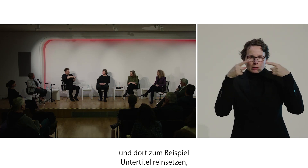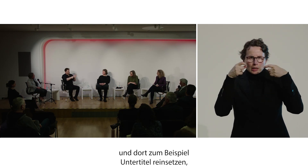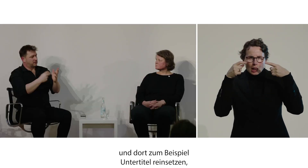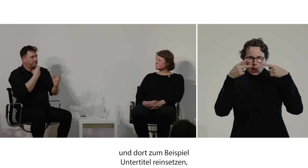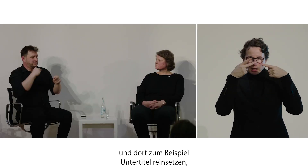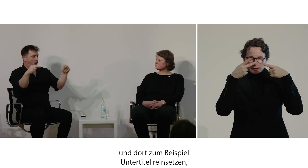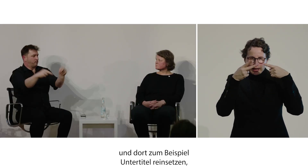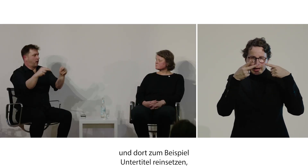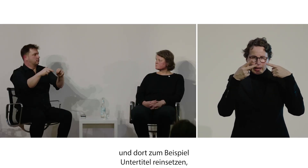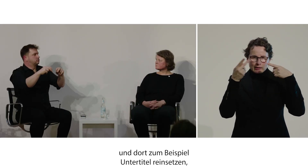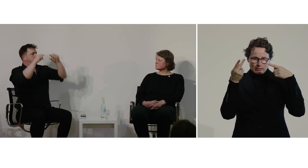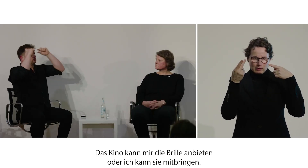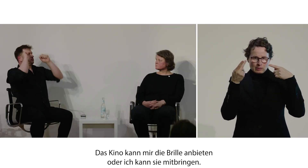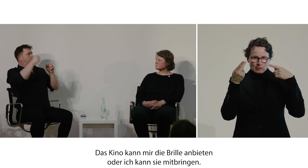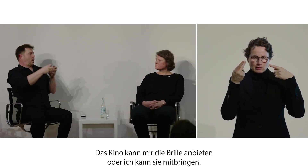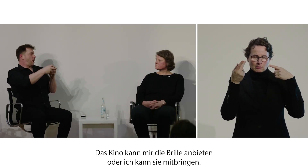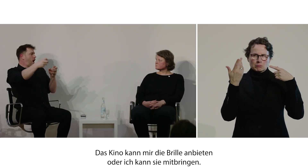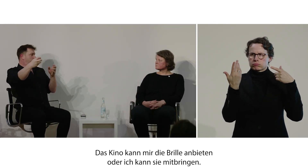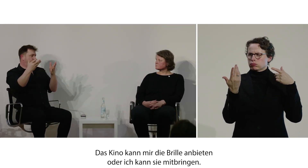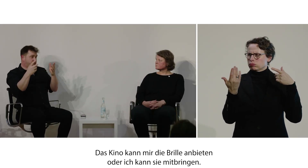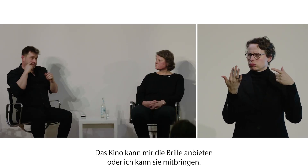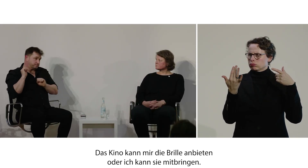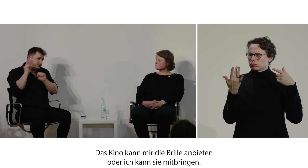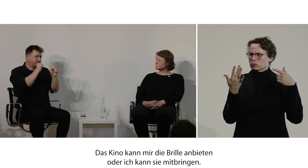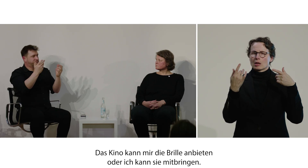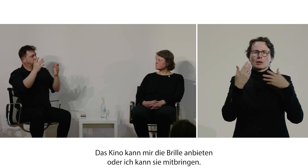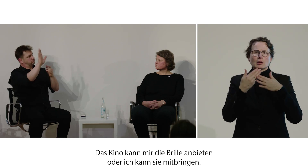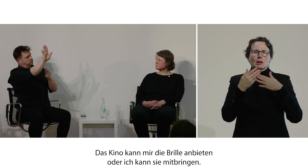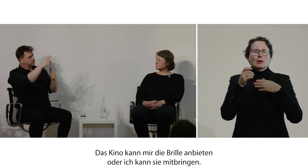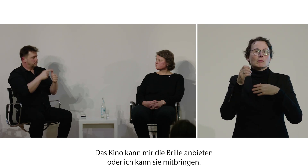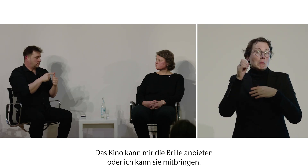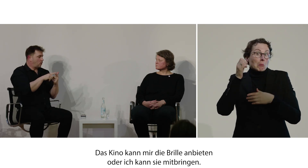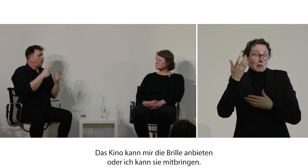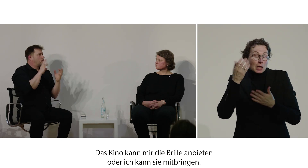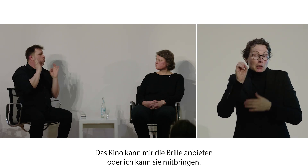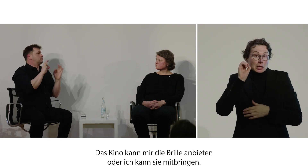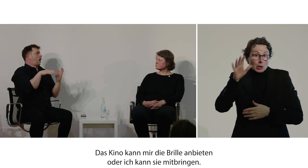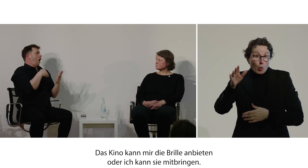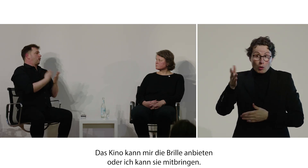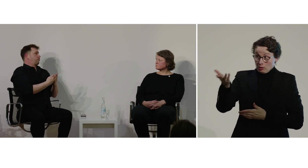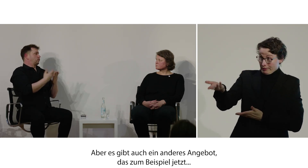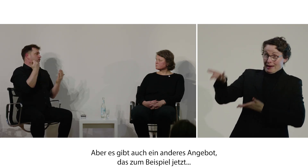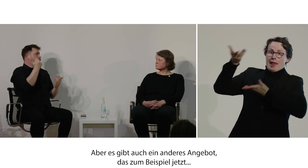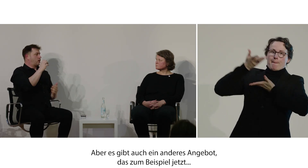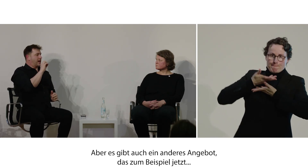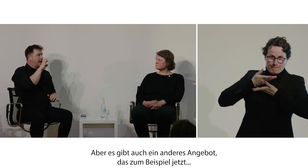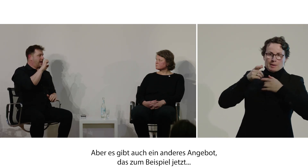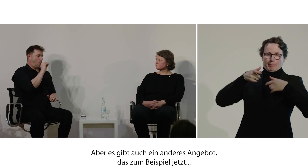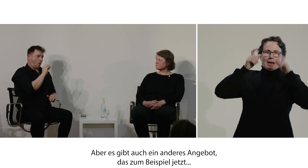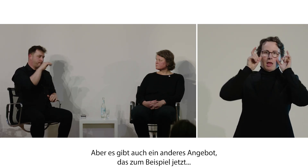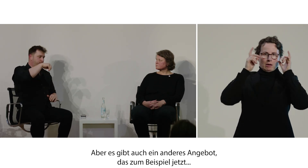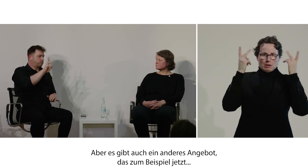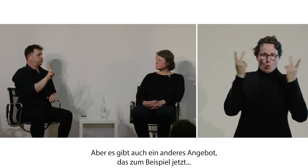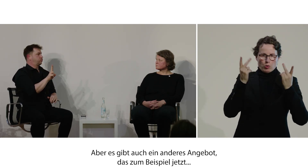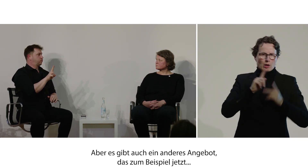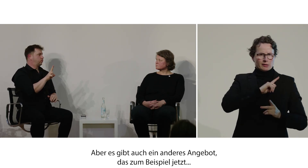reinsetze. Also zum Beispiel das Kino kann mir diese Brille anbieten oder ich kann sie natürlich auch mitbringen. Aber es gibt natürlich